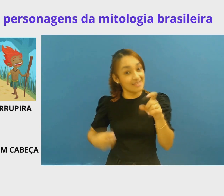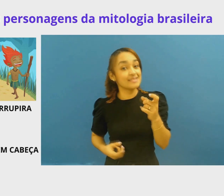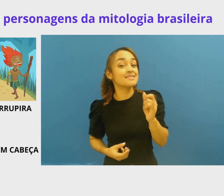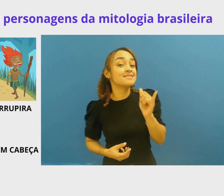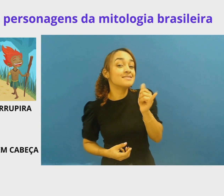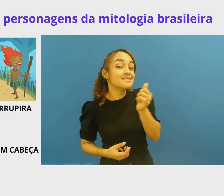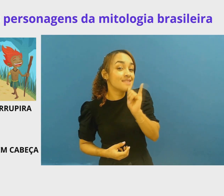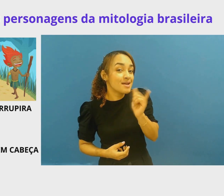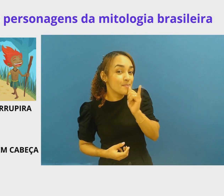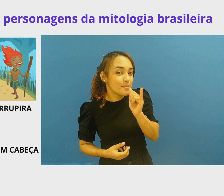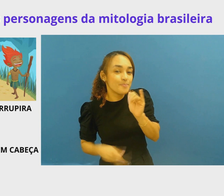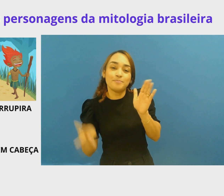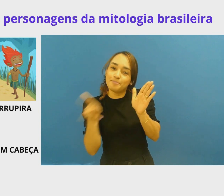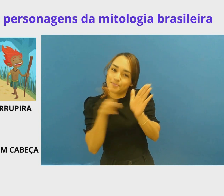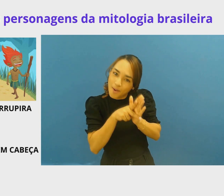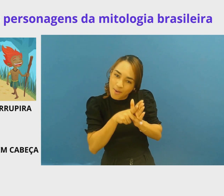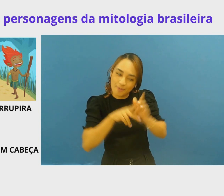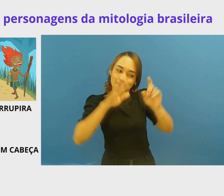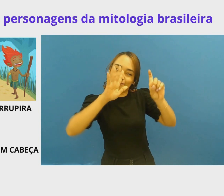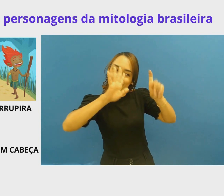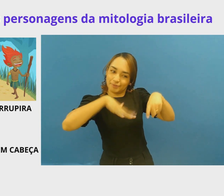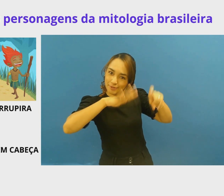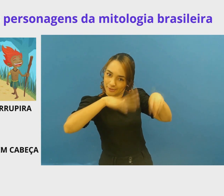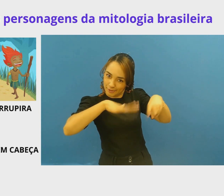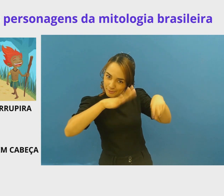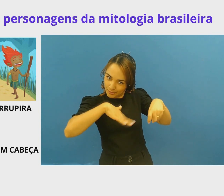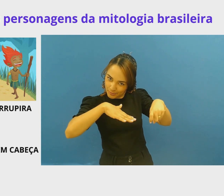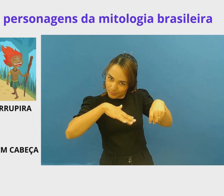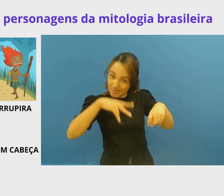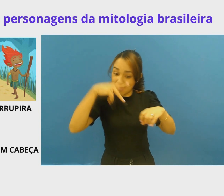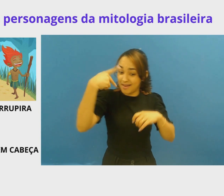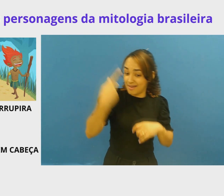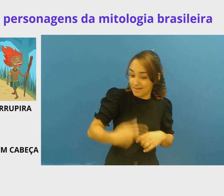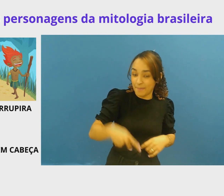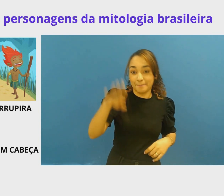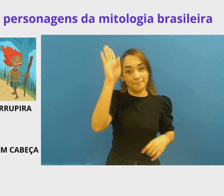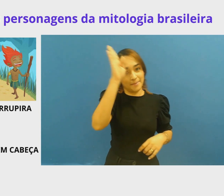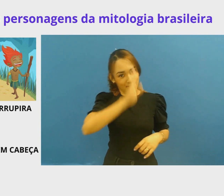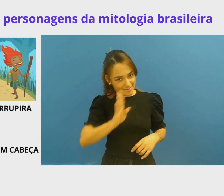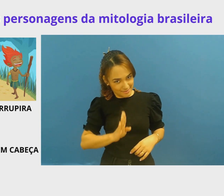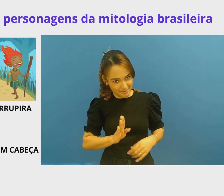Esses são alguns exemplos dos mitos brasileiros.